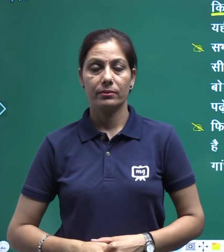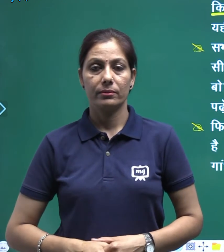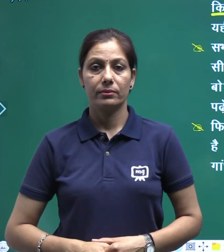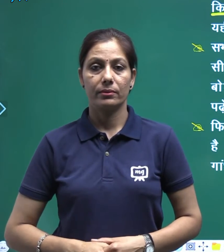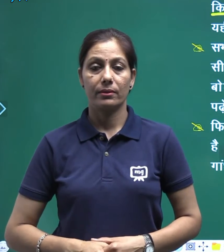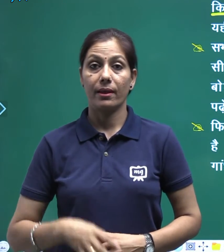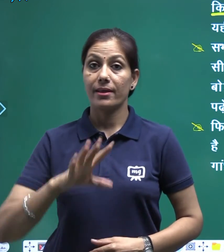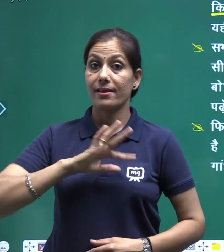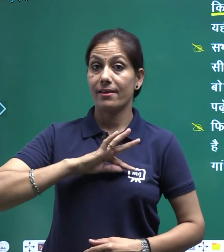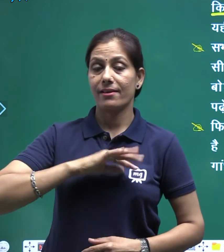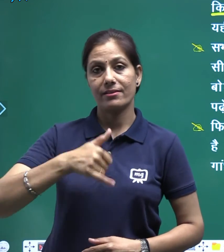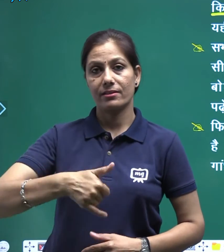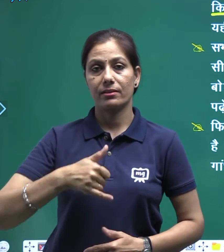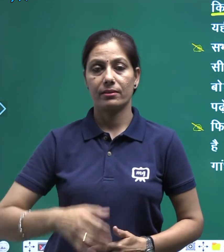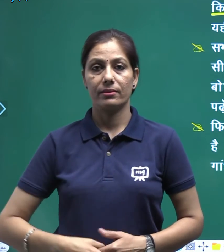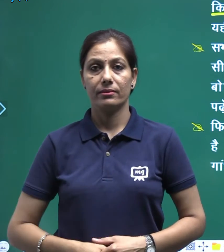यही इच्छा थी,